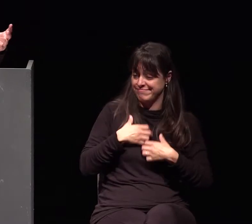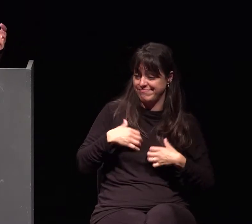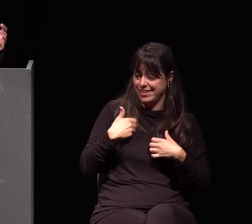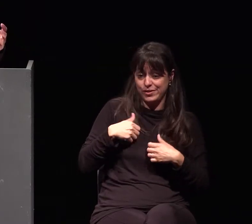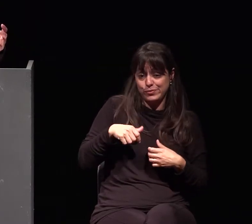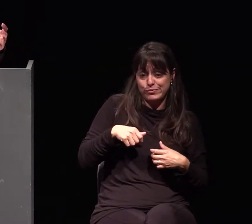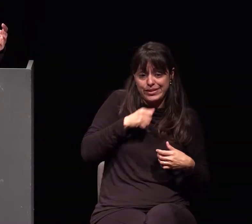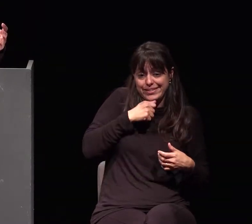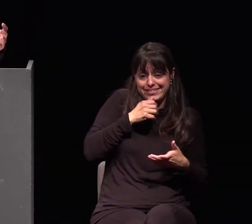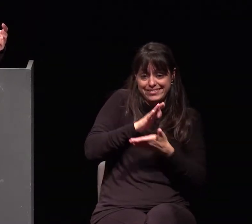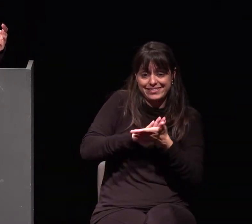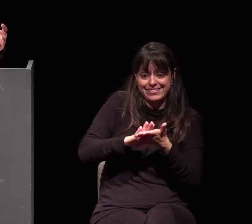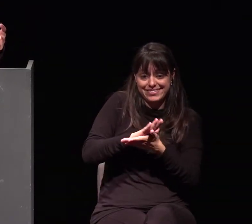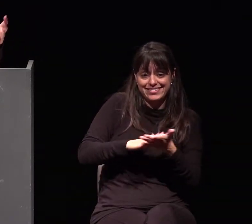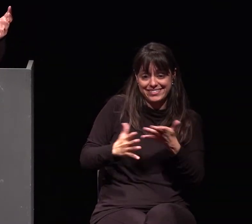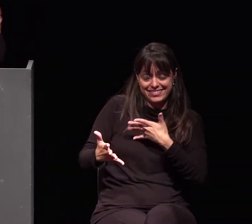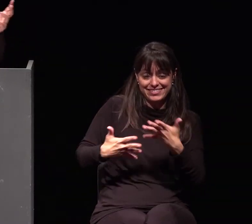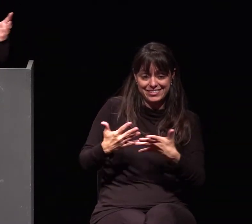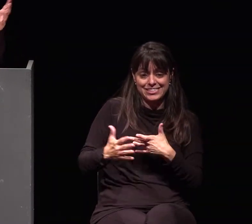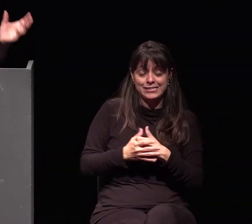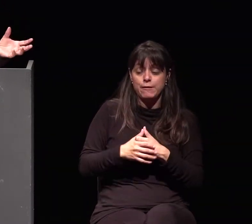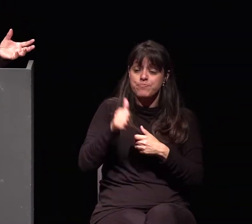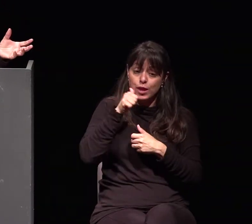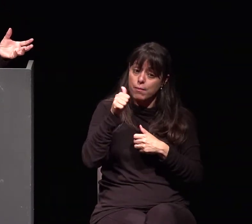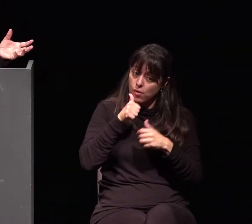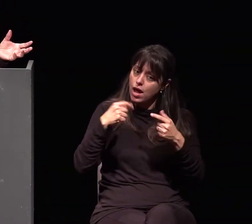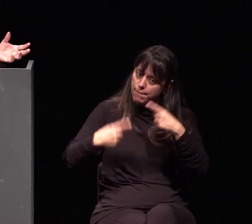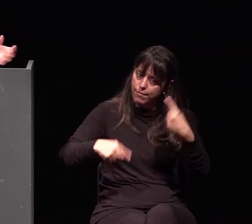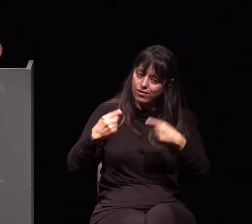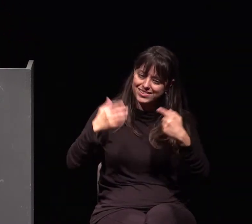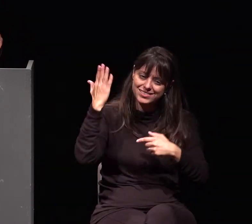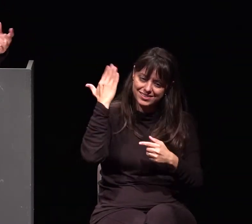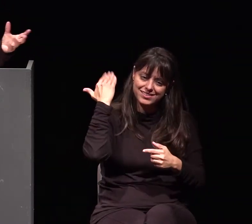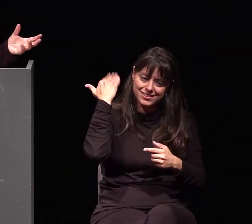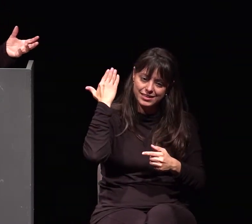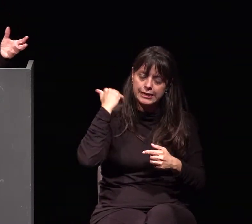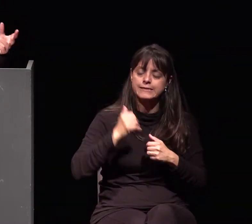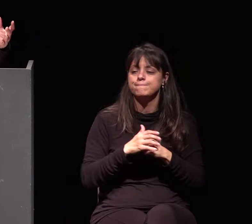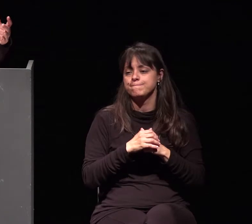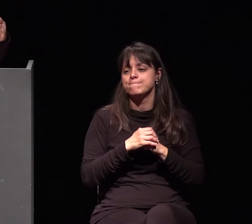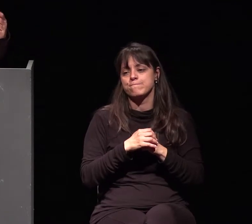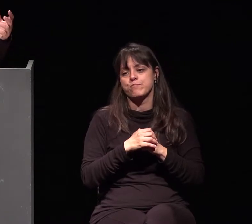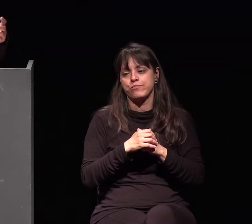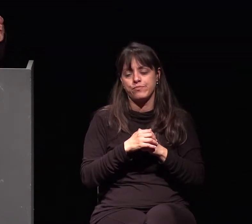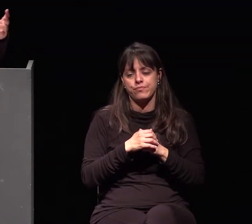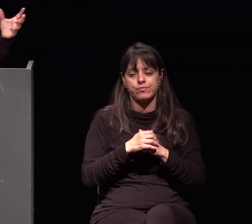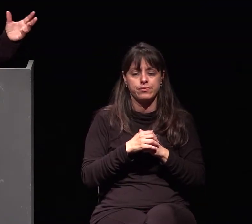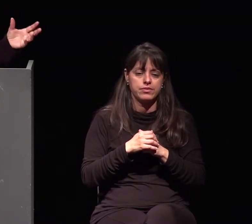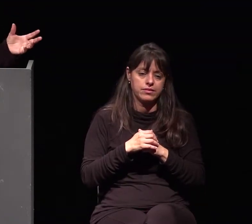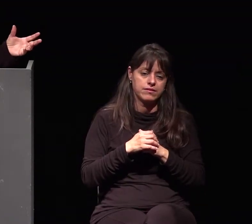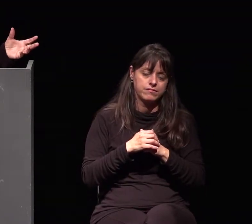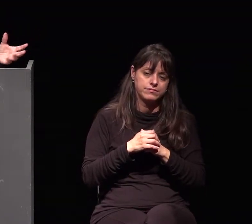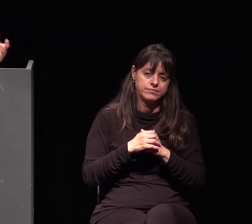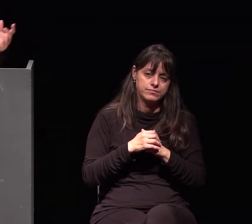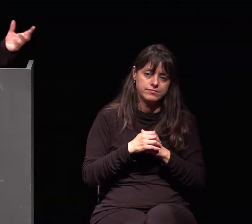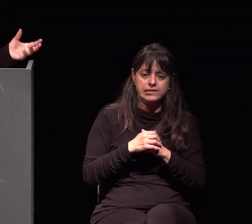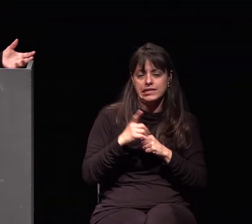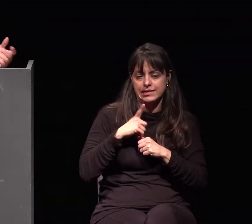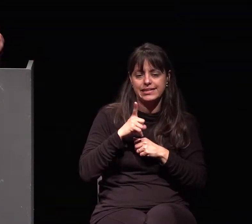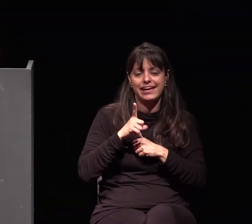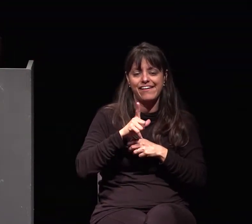as mulheres que estavam participando da política. Porque as mulheres têm